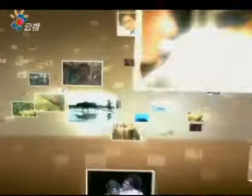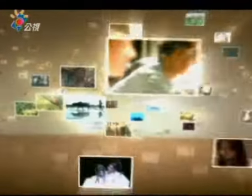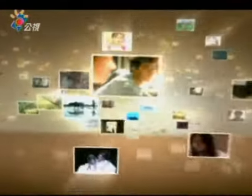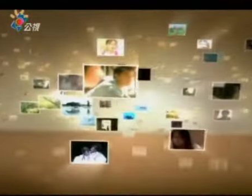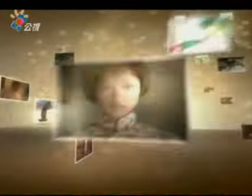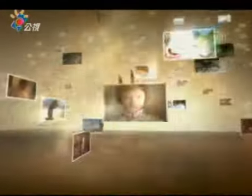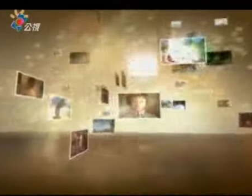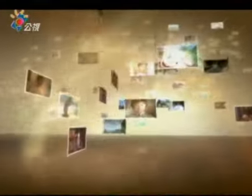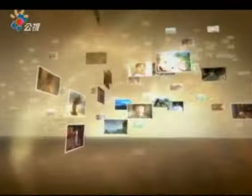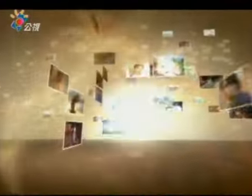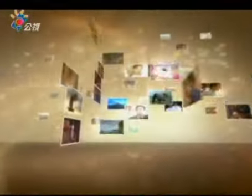优